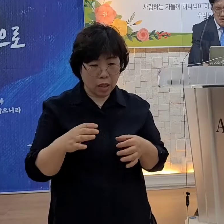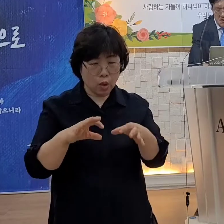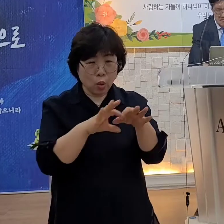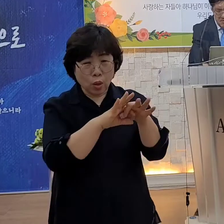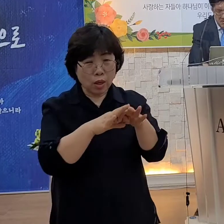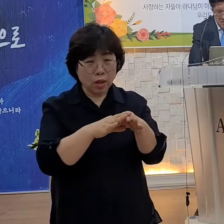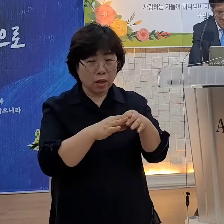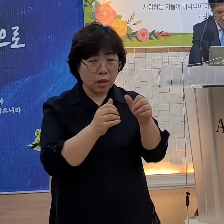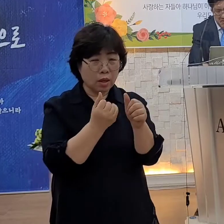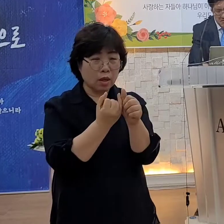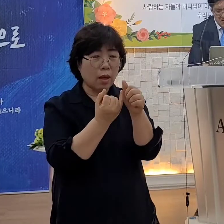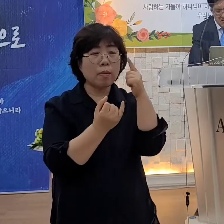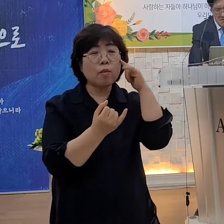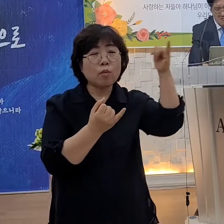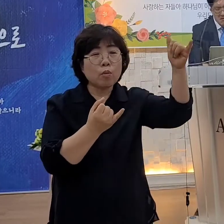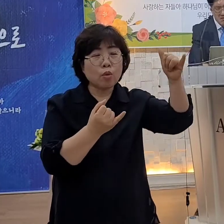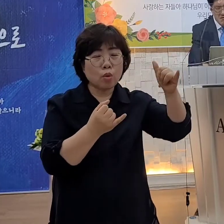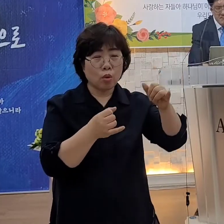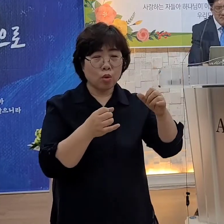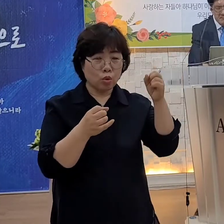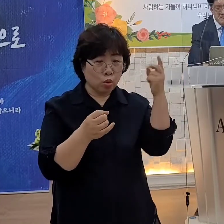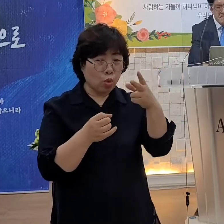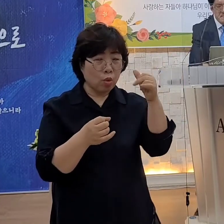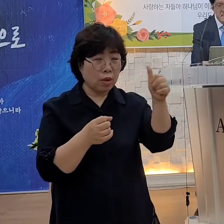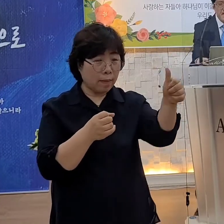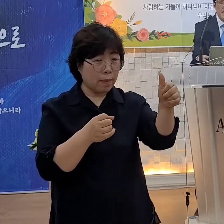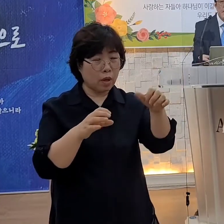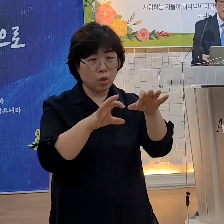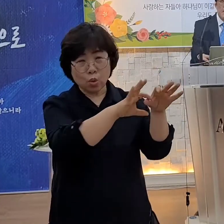그리고 남편에게 묶여있다는 것을 배우면서